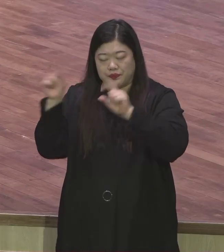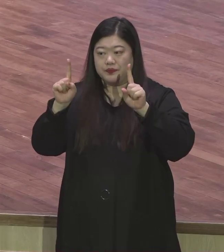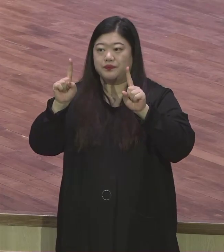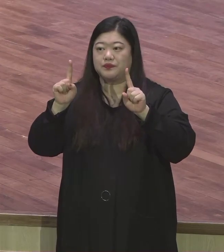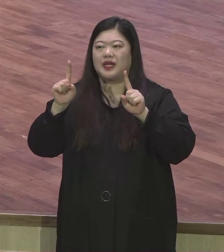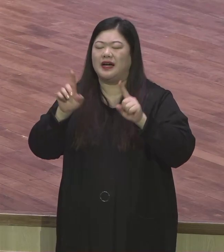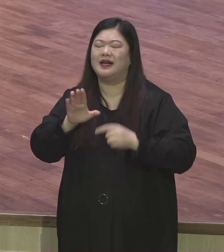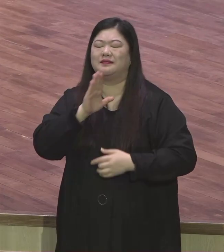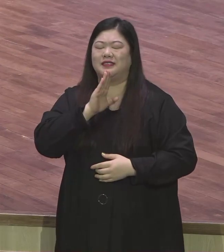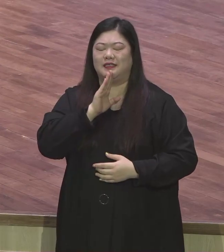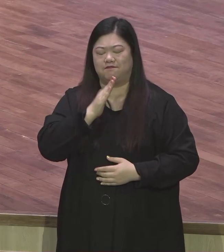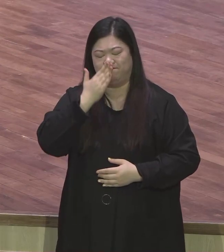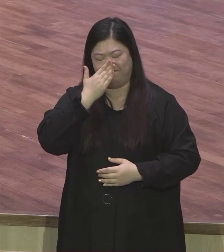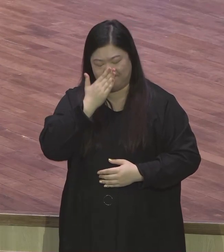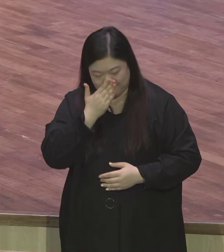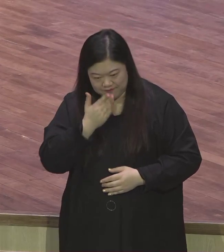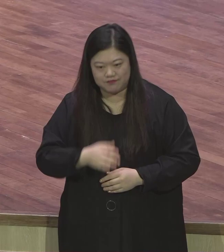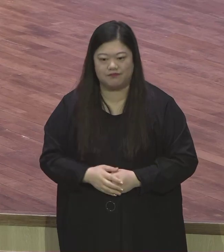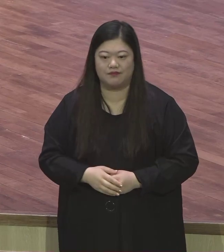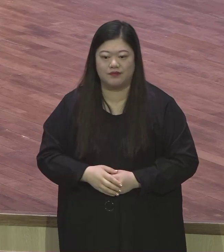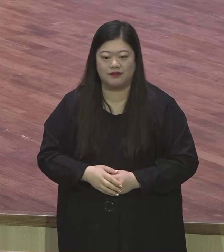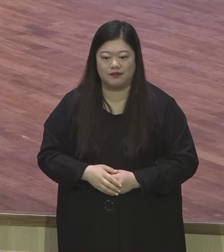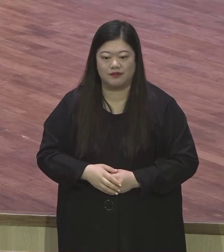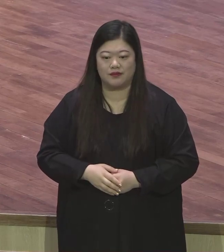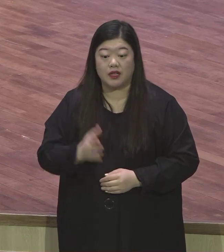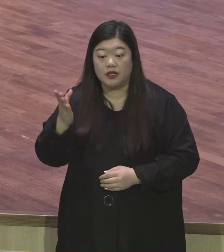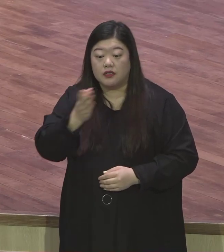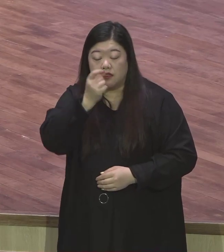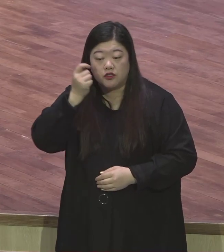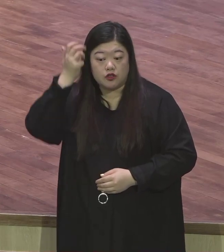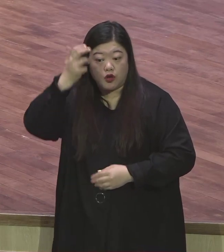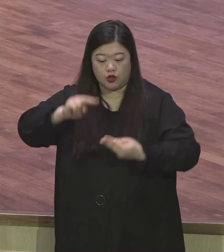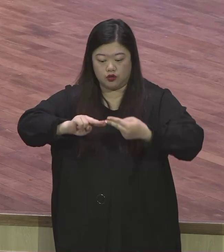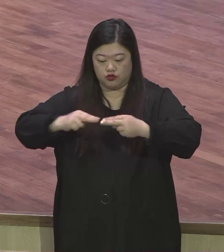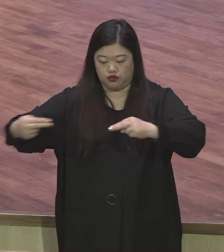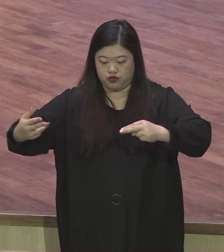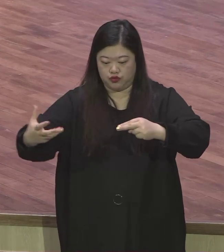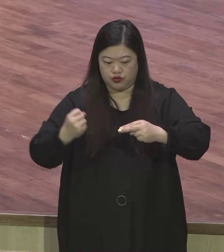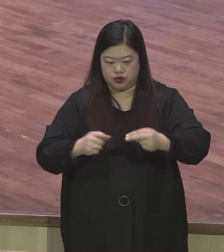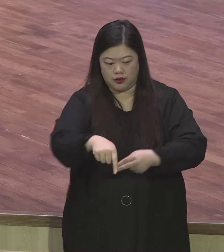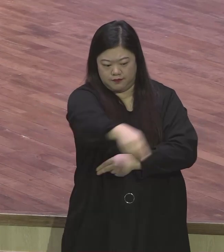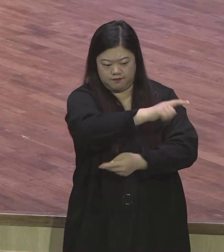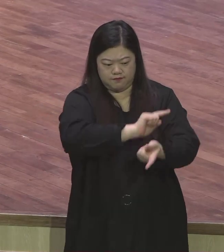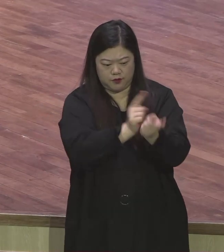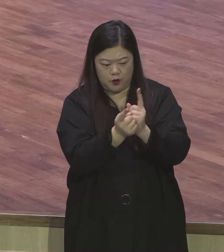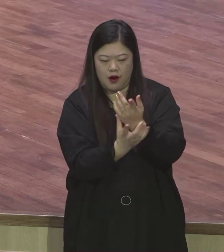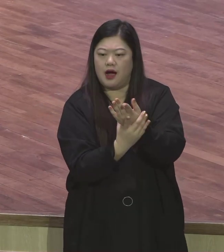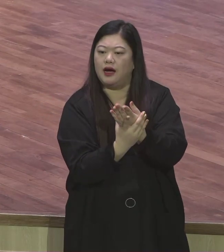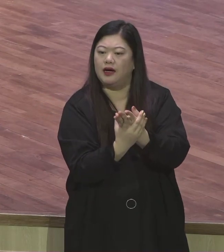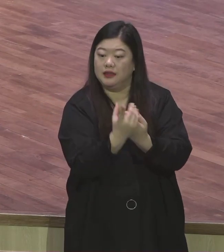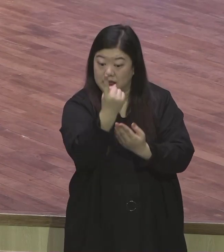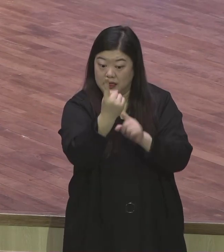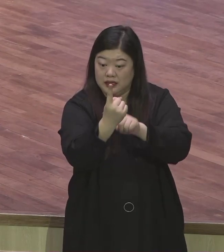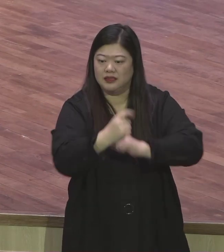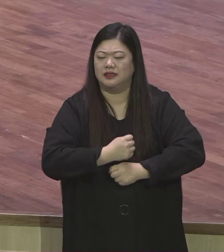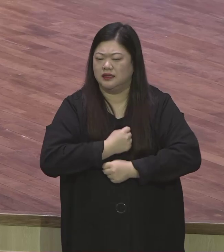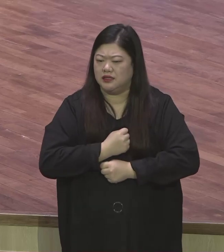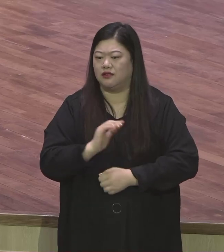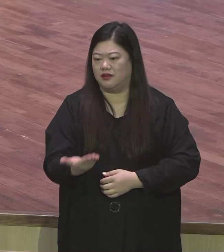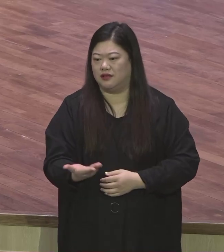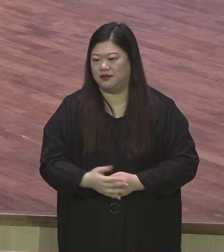사도는 평안에 매는 줄로 성령의 하나 되게 하신 것을 힘써 지키라고 말한